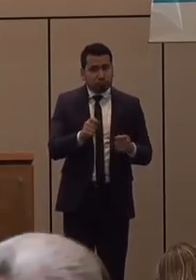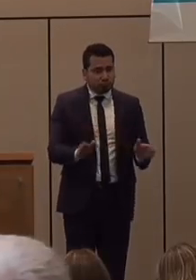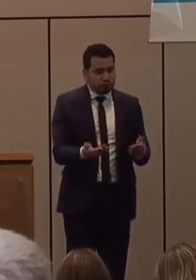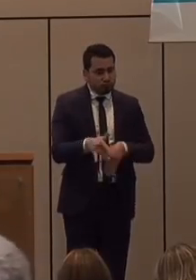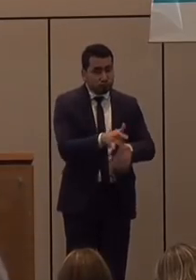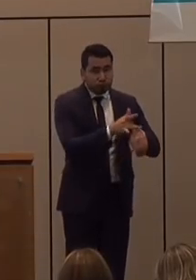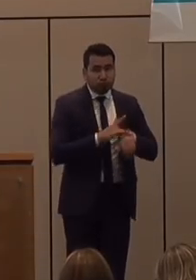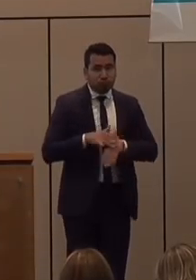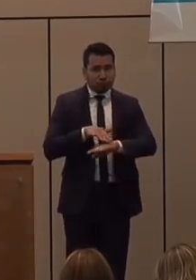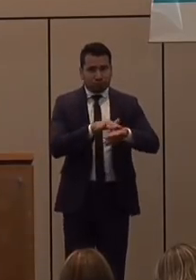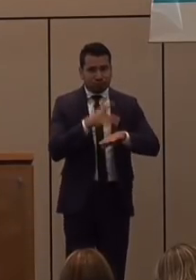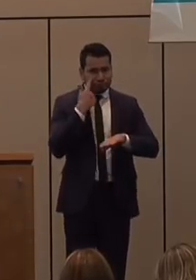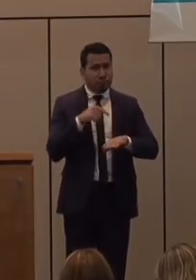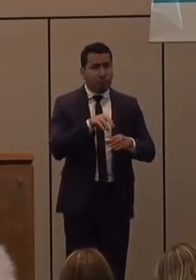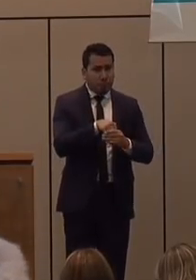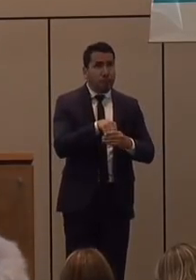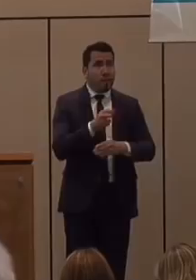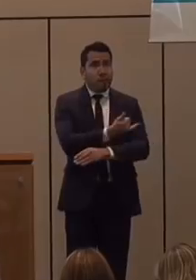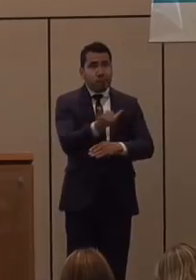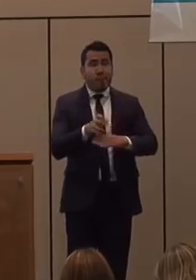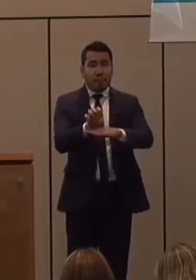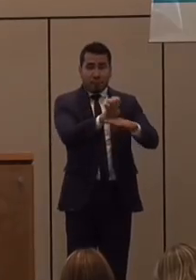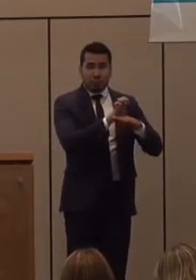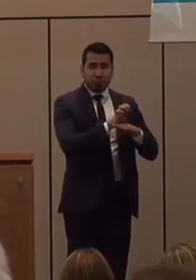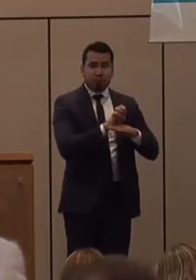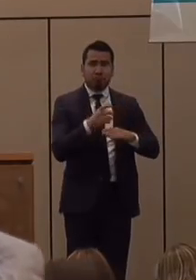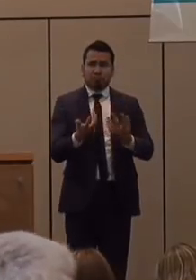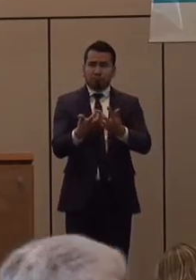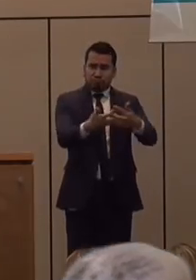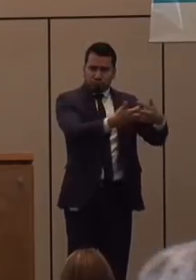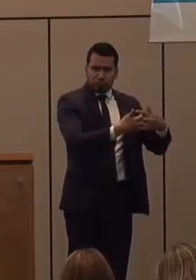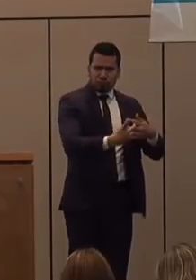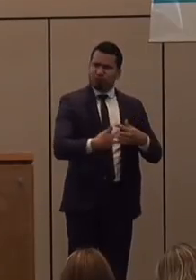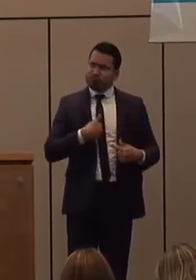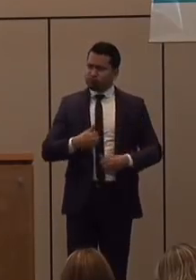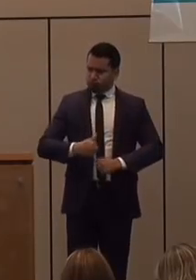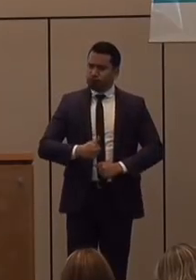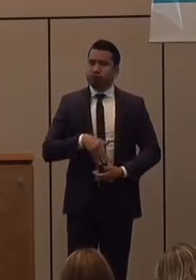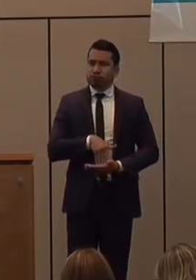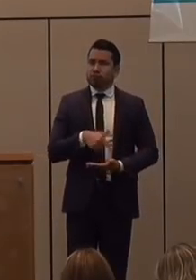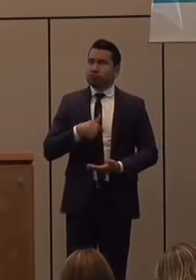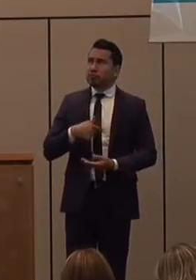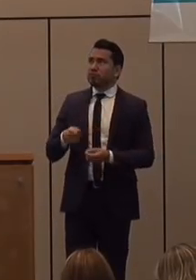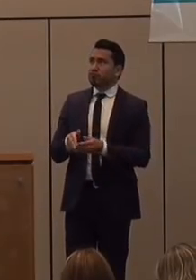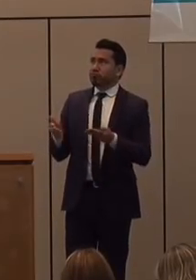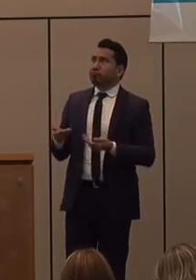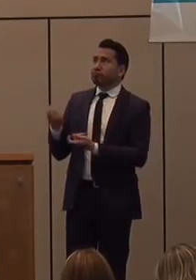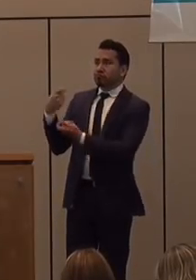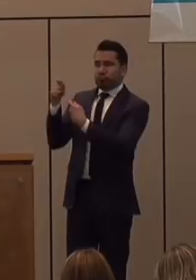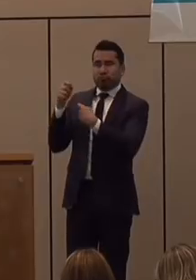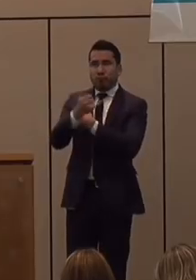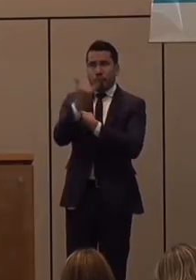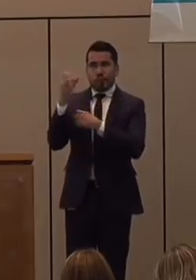empresas mucho más competitivas que estén listas para expandirse en el mercado internacional posteriormente